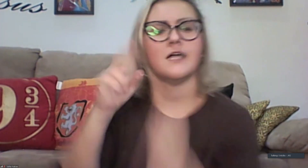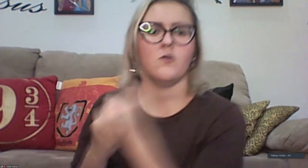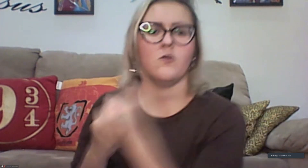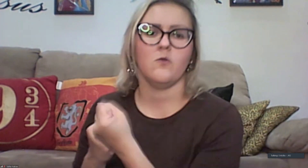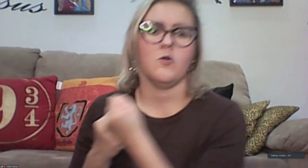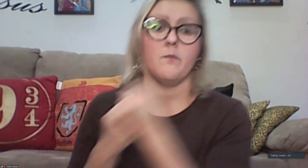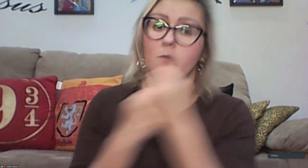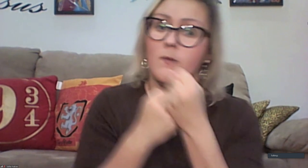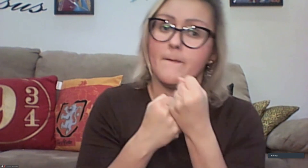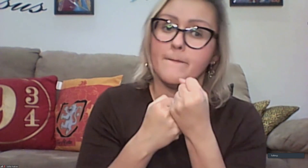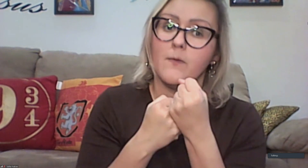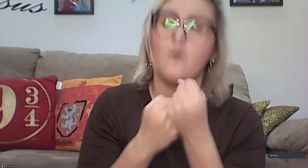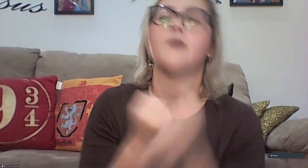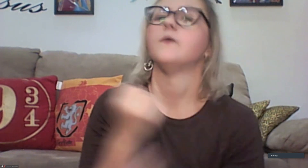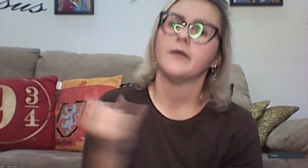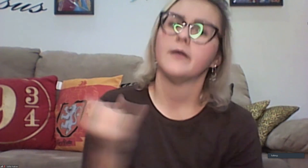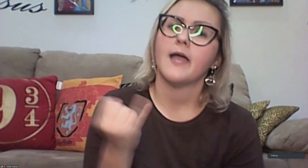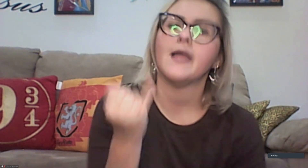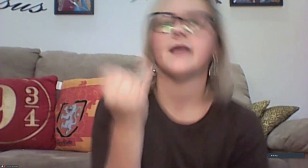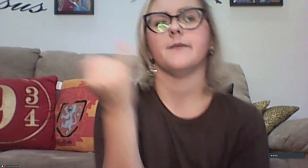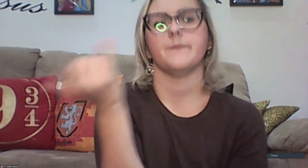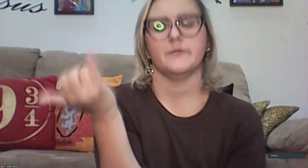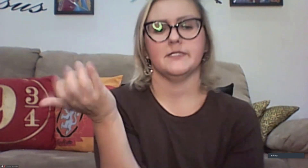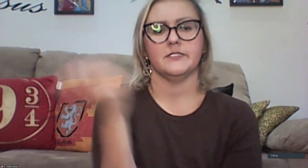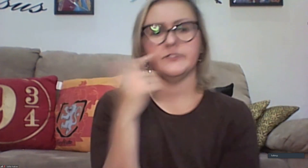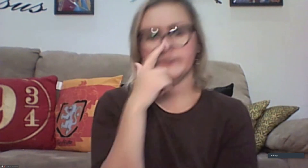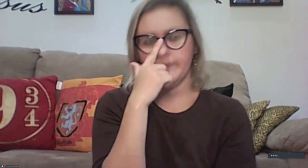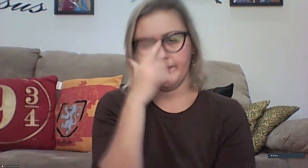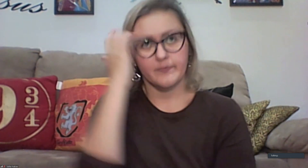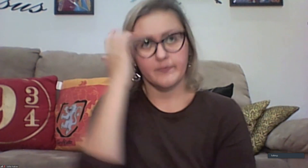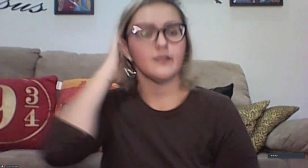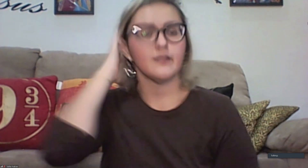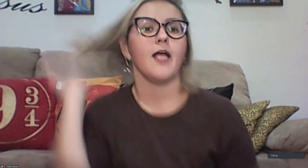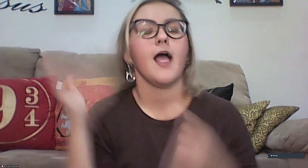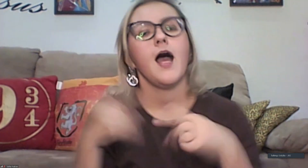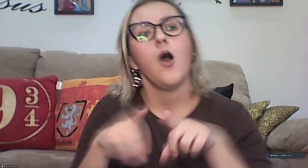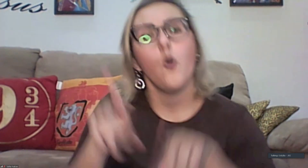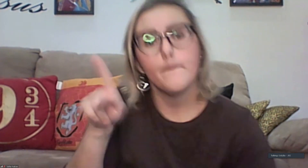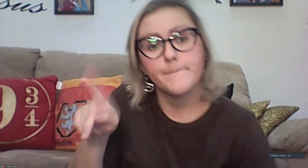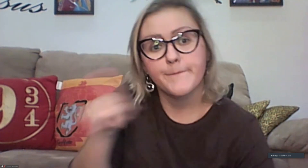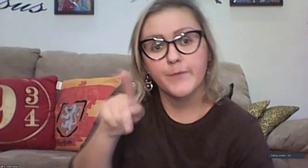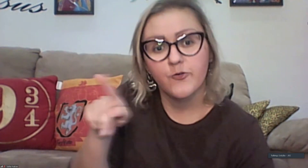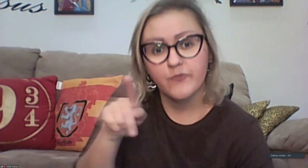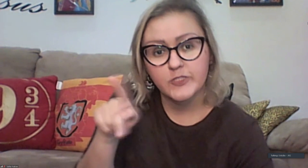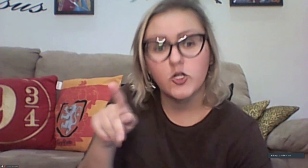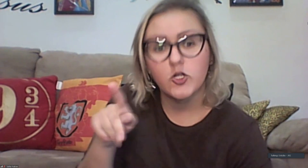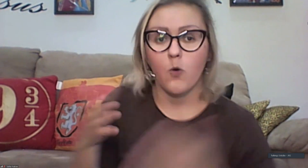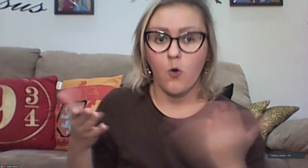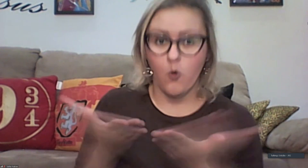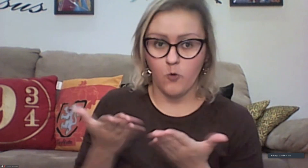fazer com que ele use esse suporte. É importante que o professor o apoie nessa questão. O professor,